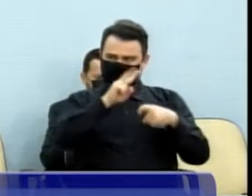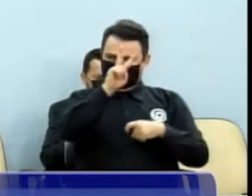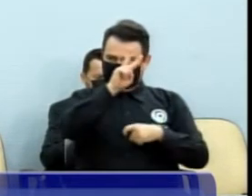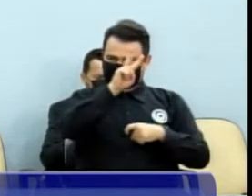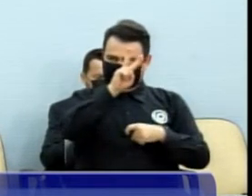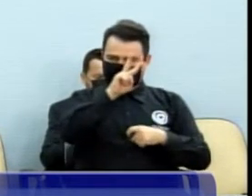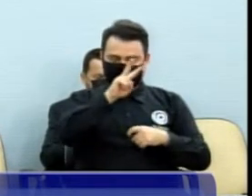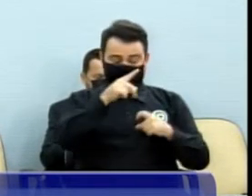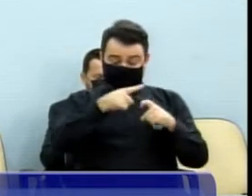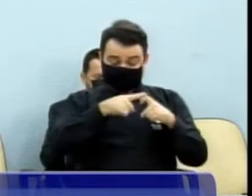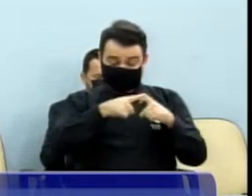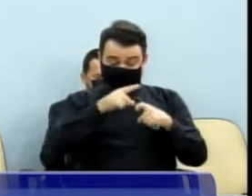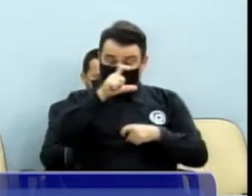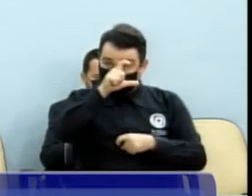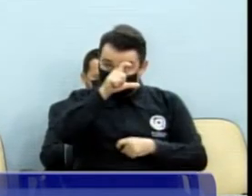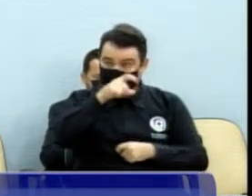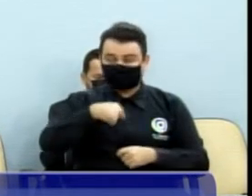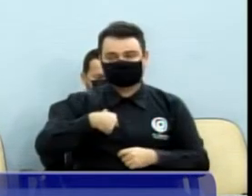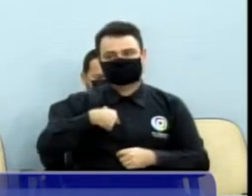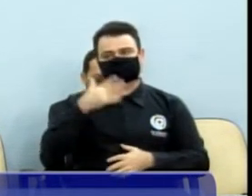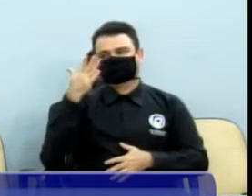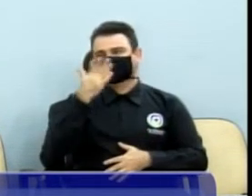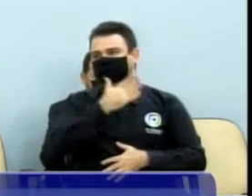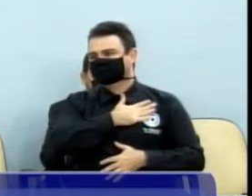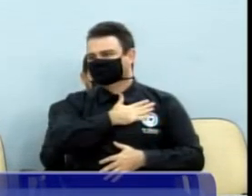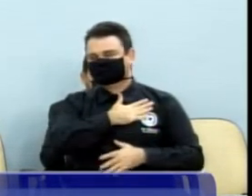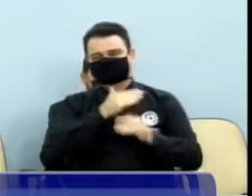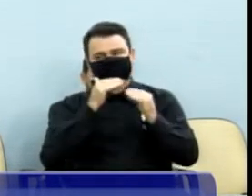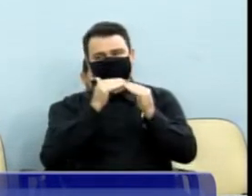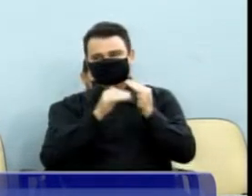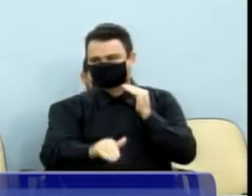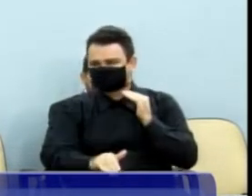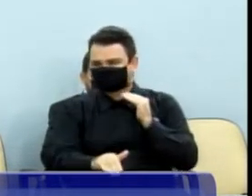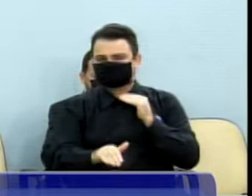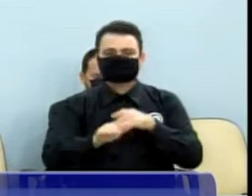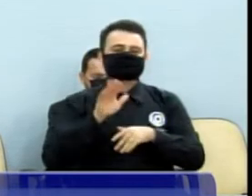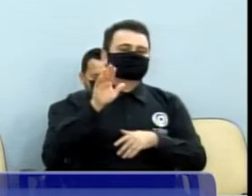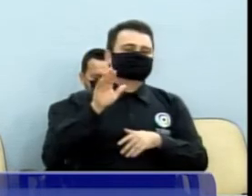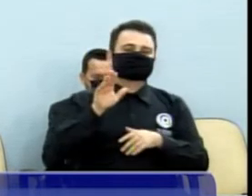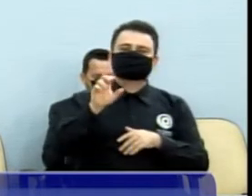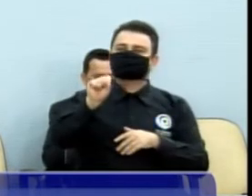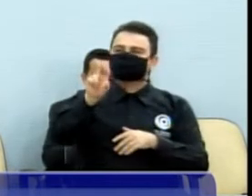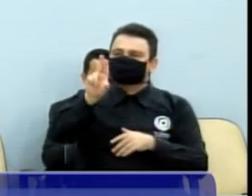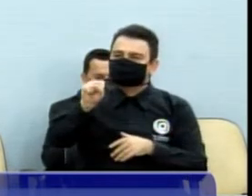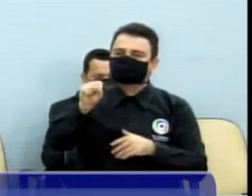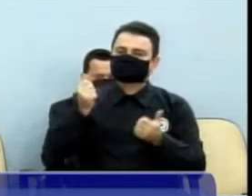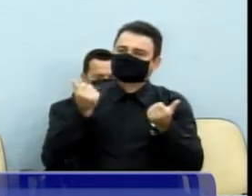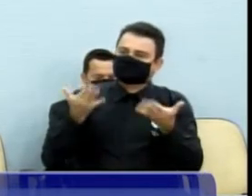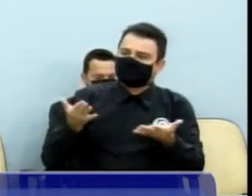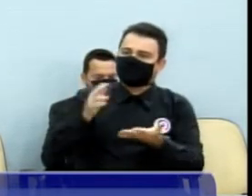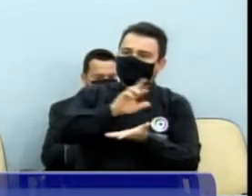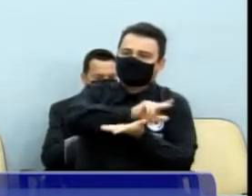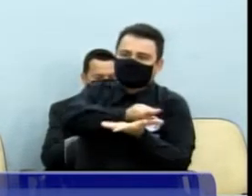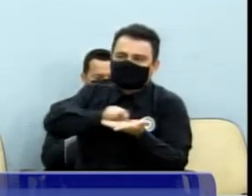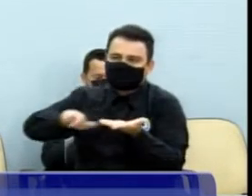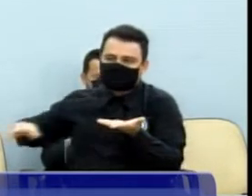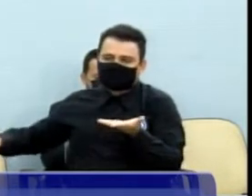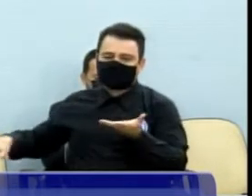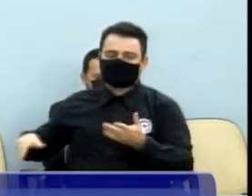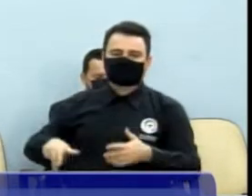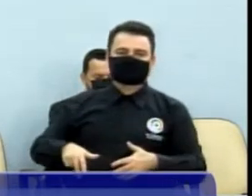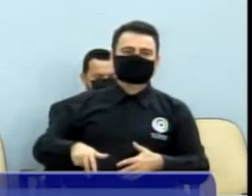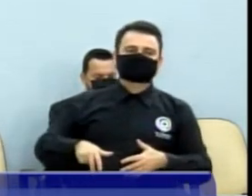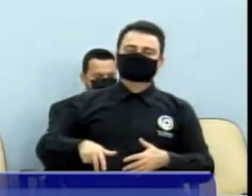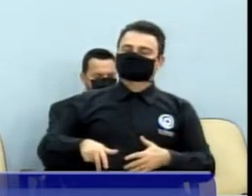vou botar favorável que eu não concordo com esse sucateamento dos serviços públicos de saúde mas de uma forma